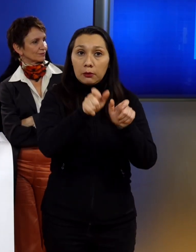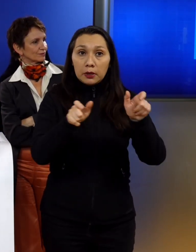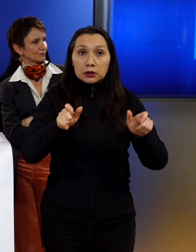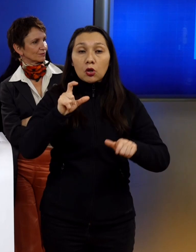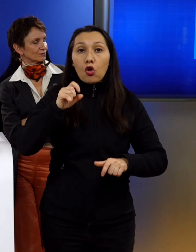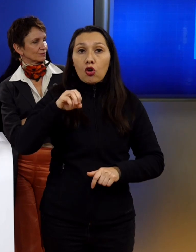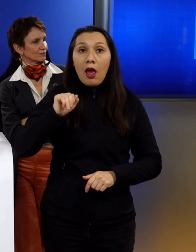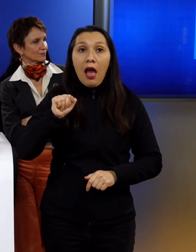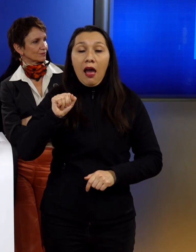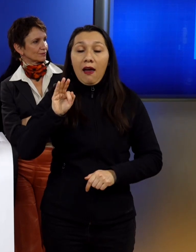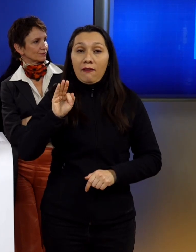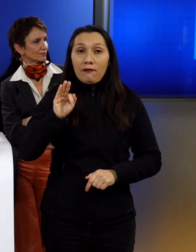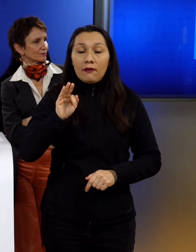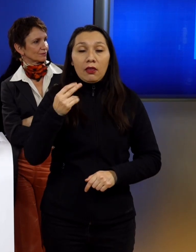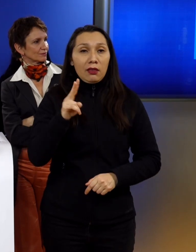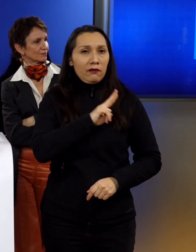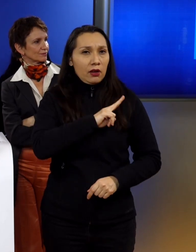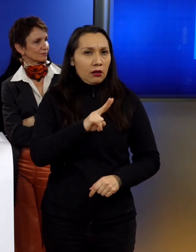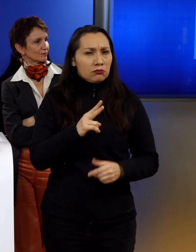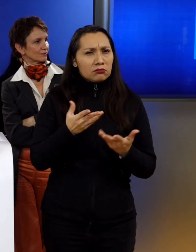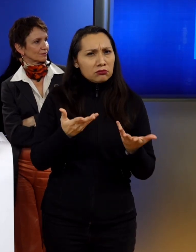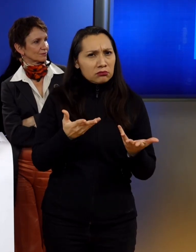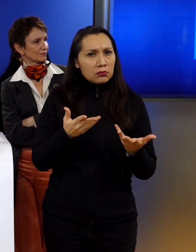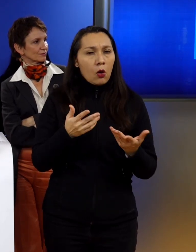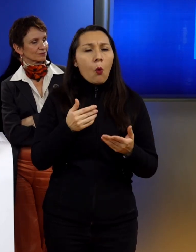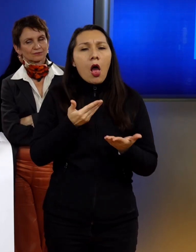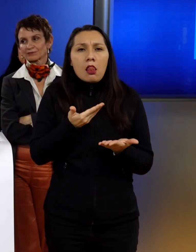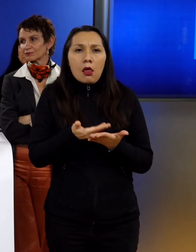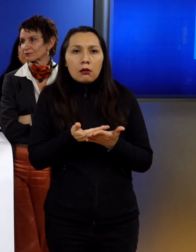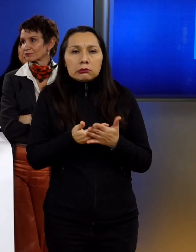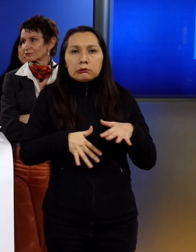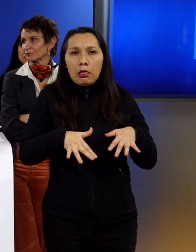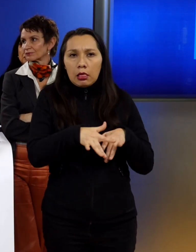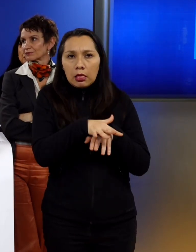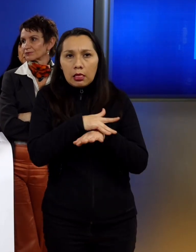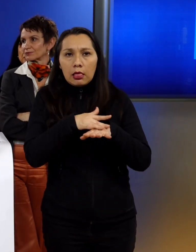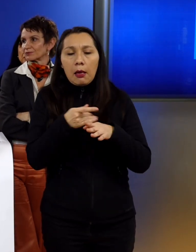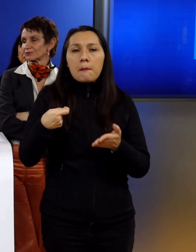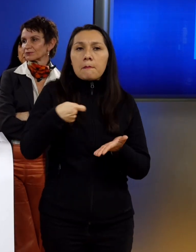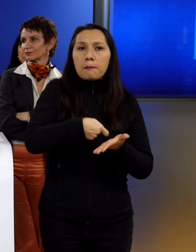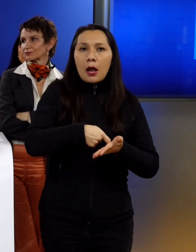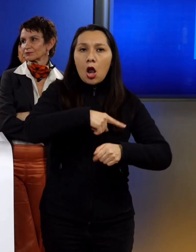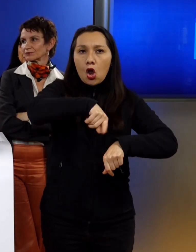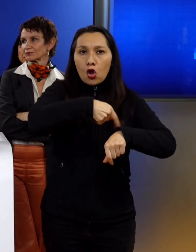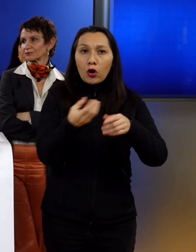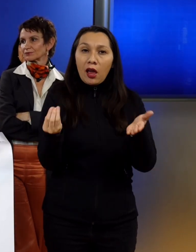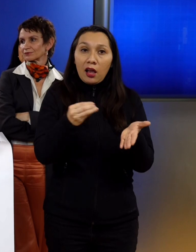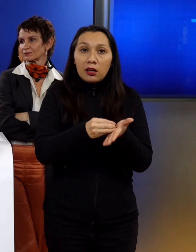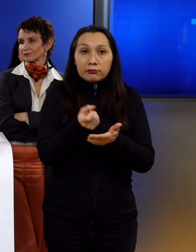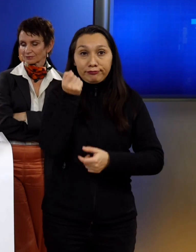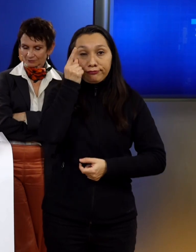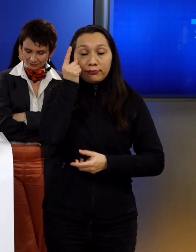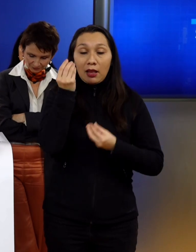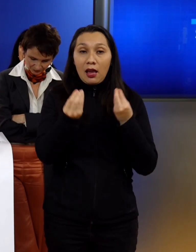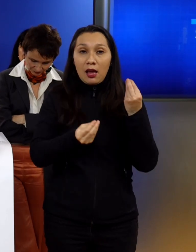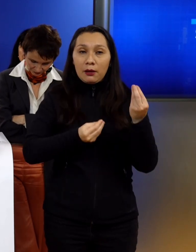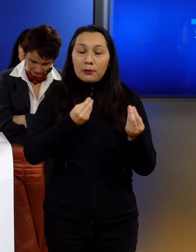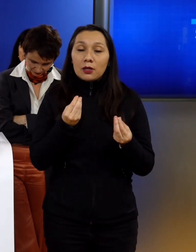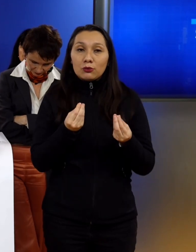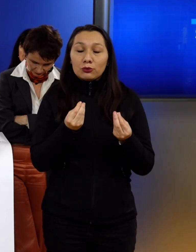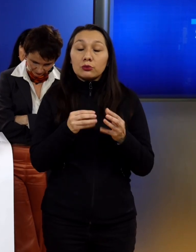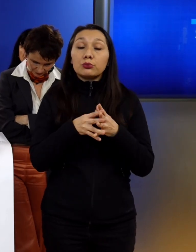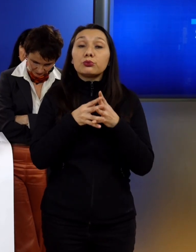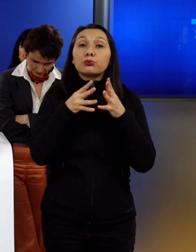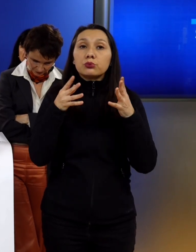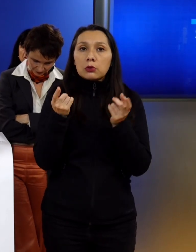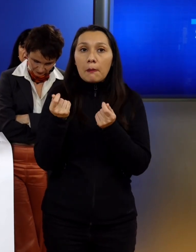CONAF Valparaíso. ¿Podría existir un incentivo perverso respecto al pago de estas horas extras, entendiendo lo que ocurre con este